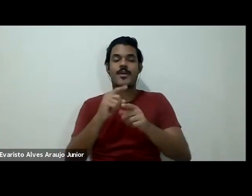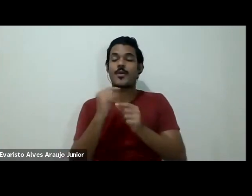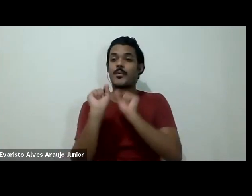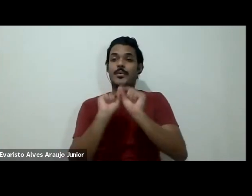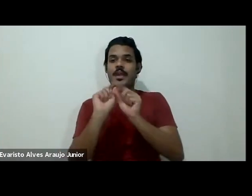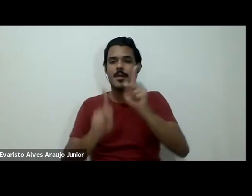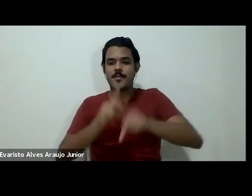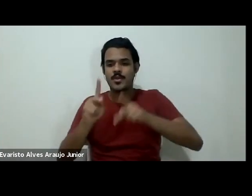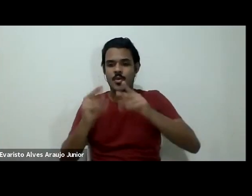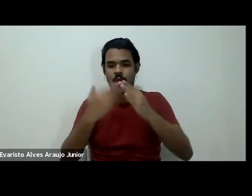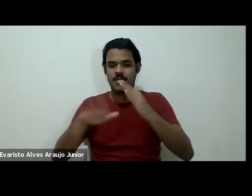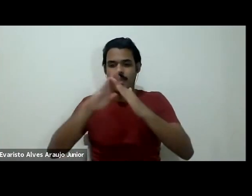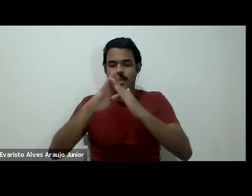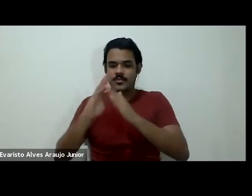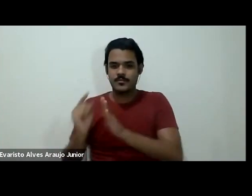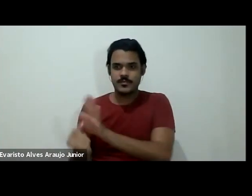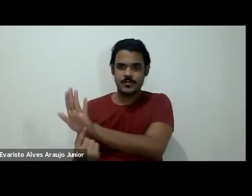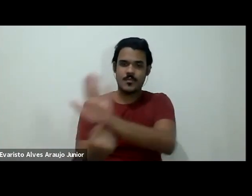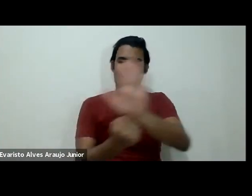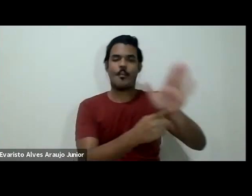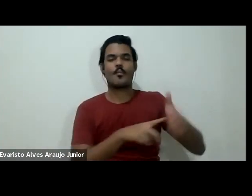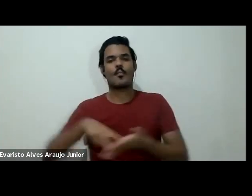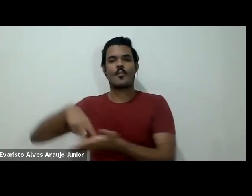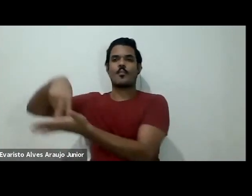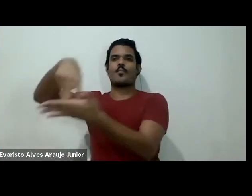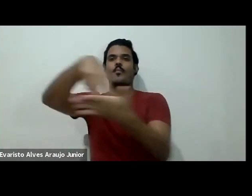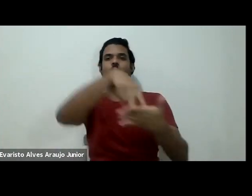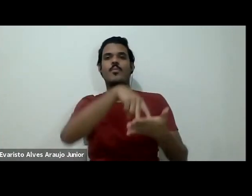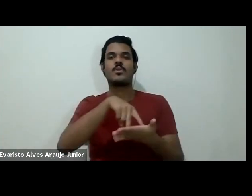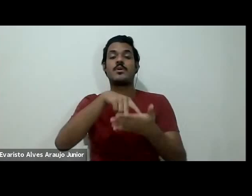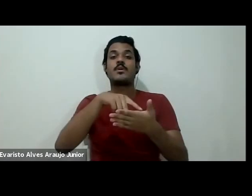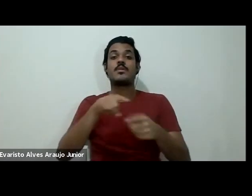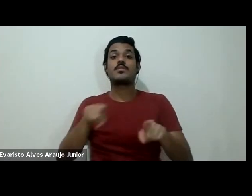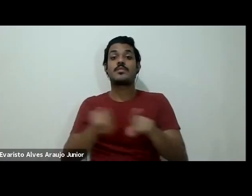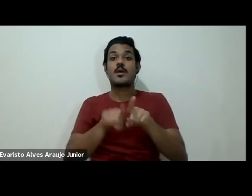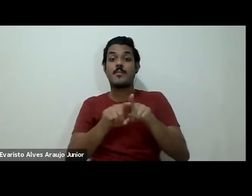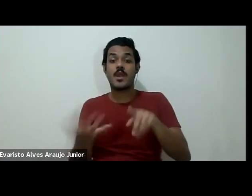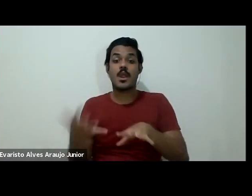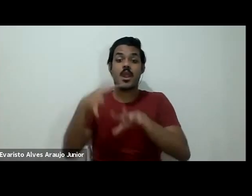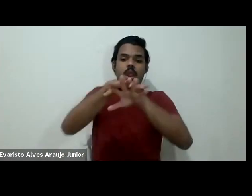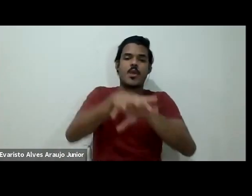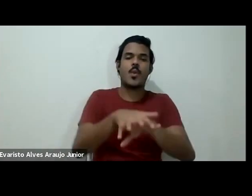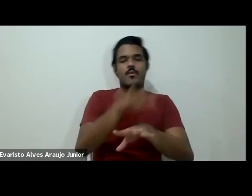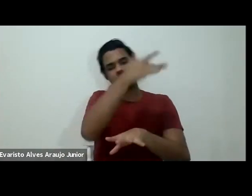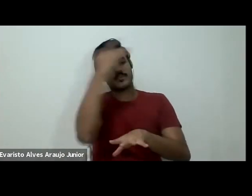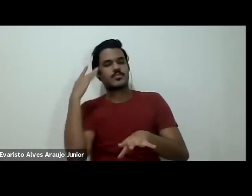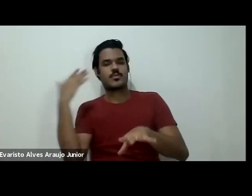cada vez mais e que a gente possa incluir cada vez mais pessoas.